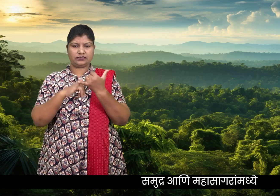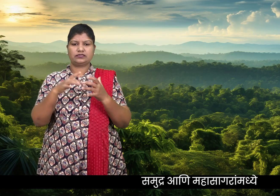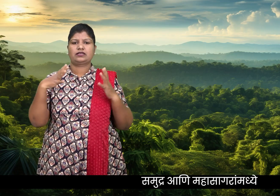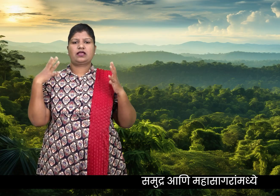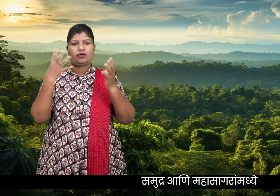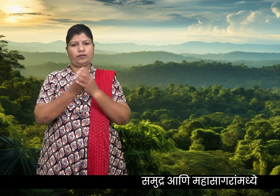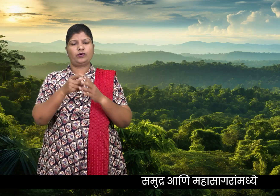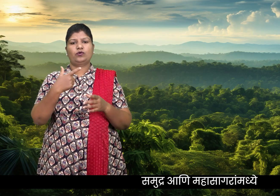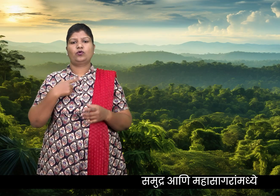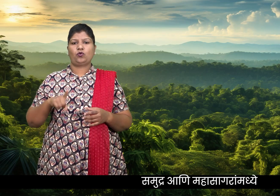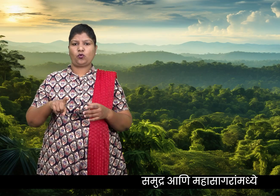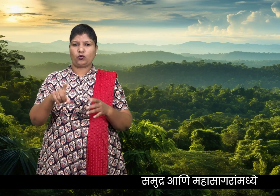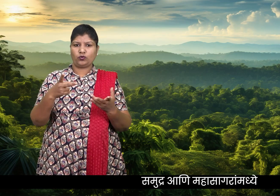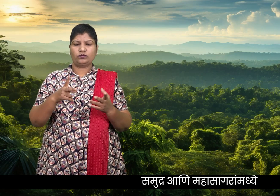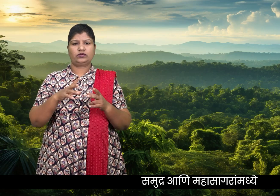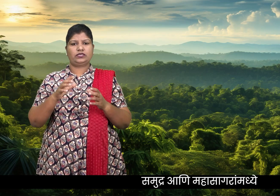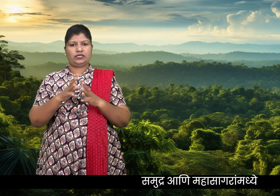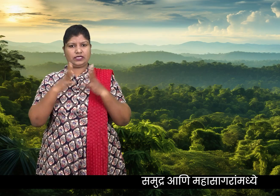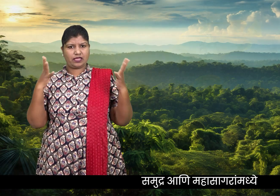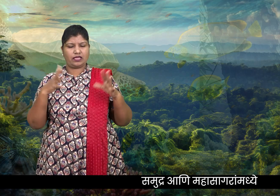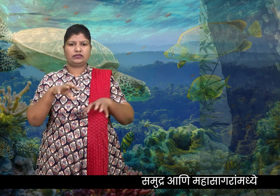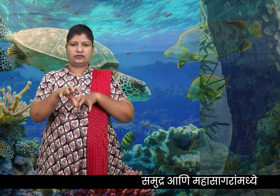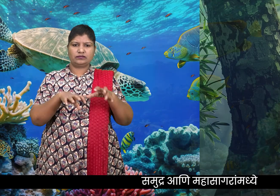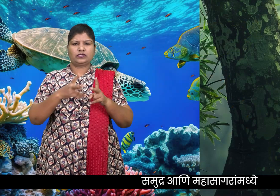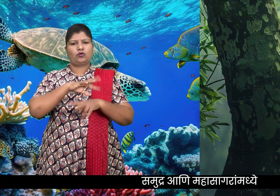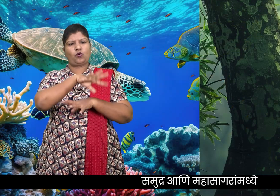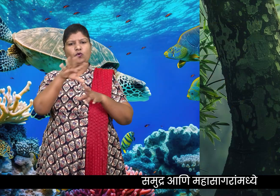समुद्र आणि महासागरांमध्ये